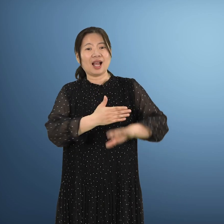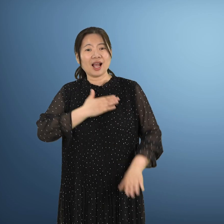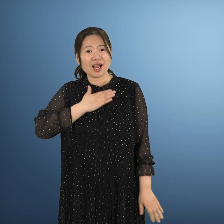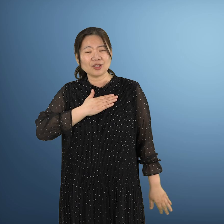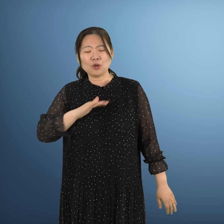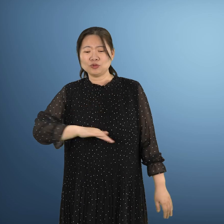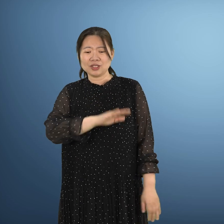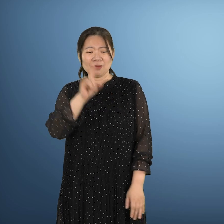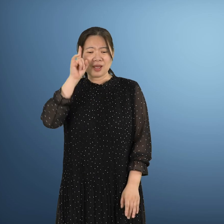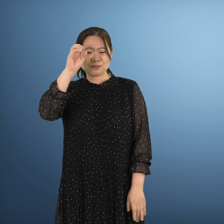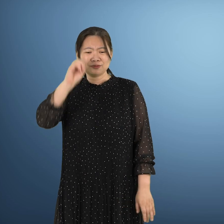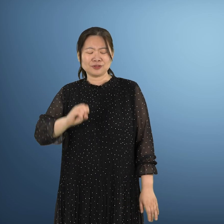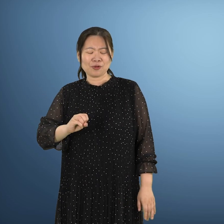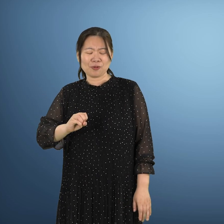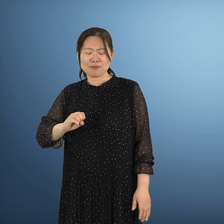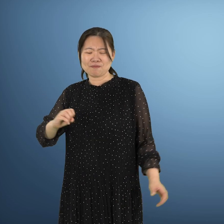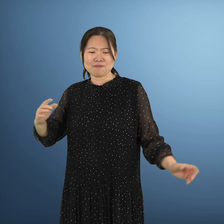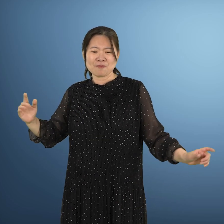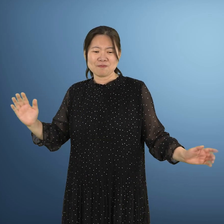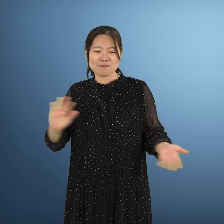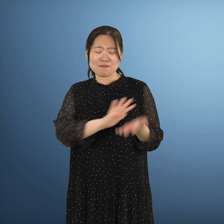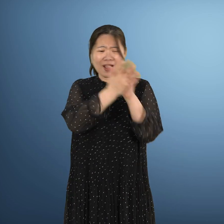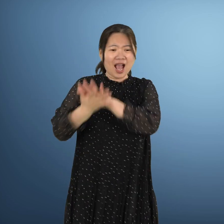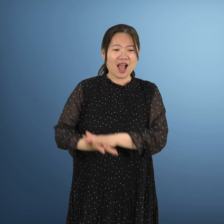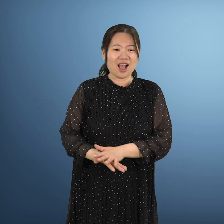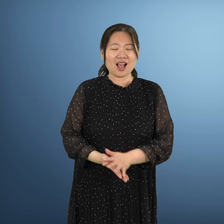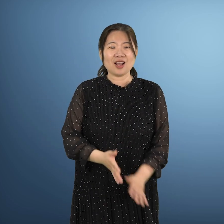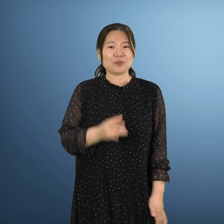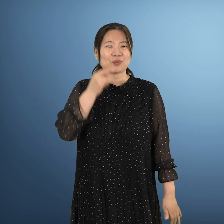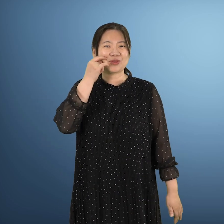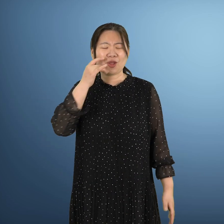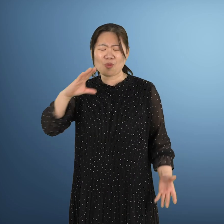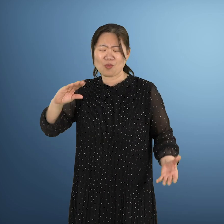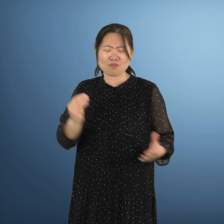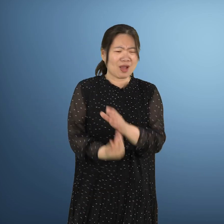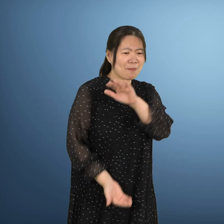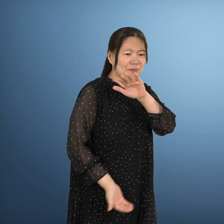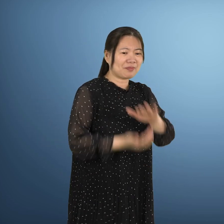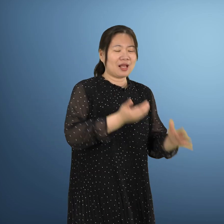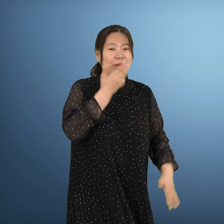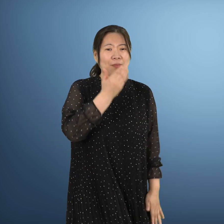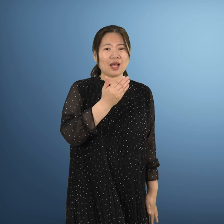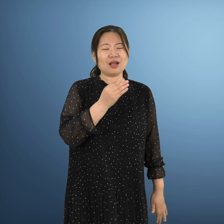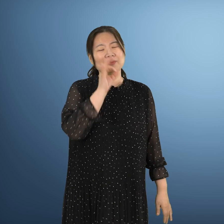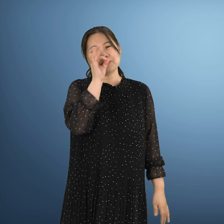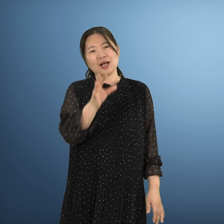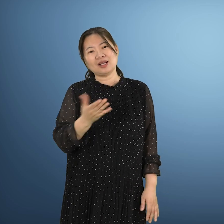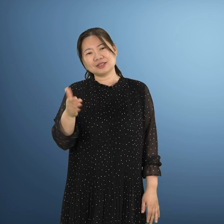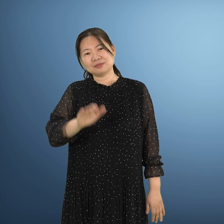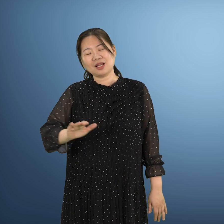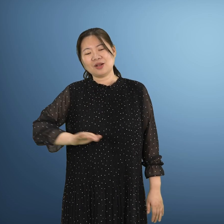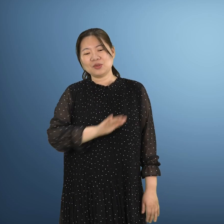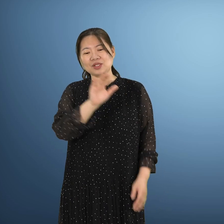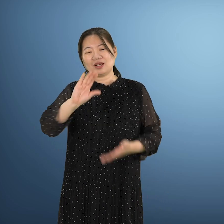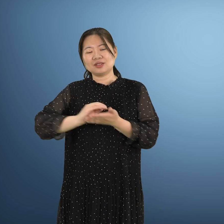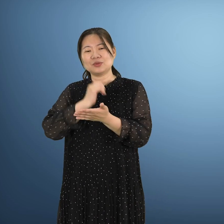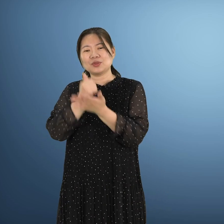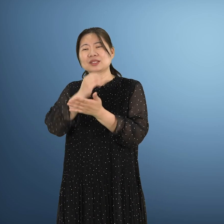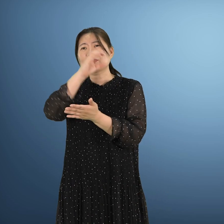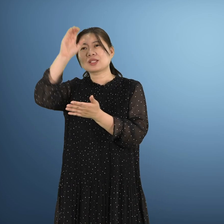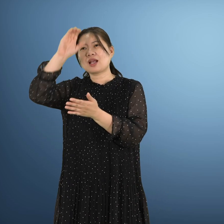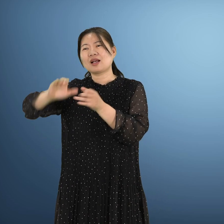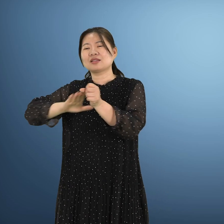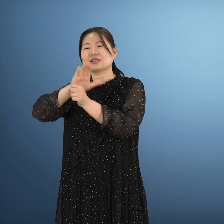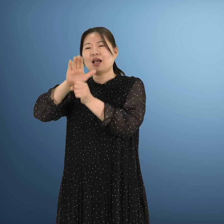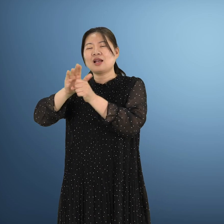그렇게 안 돼요. 못 해요. 할 수 없어요. 그렇지만 우리가 그리스도의 십자가의